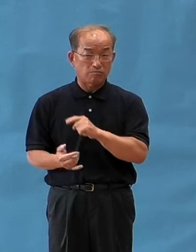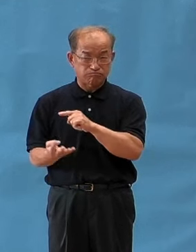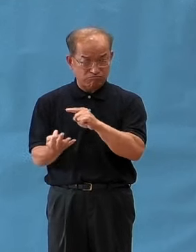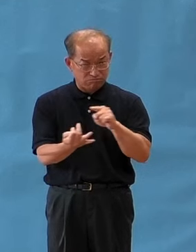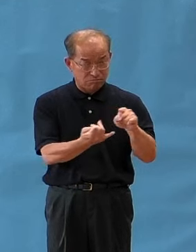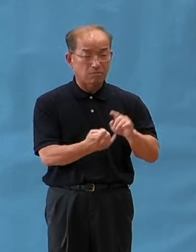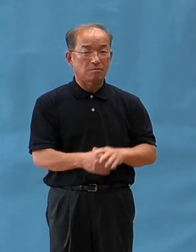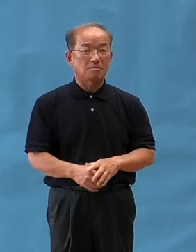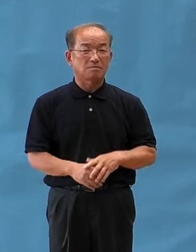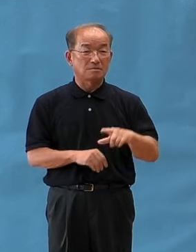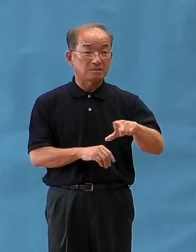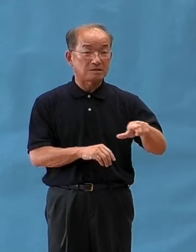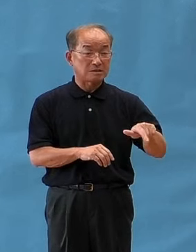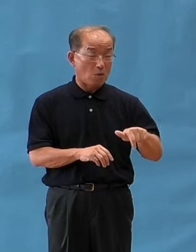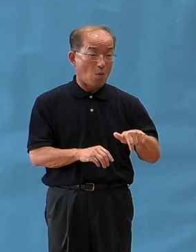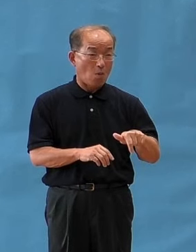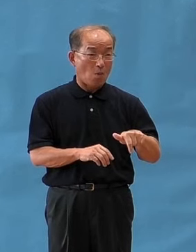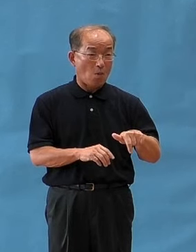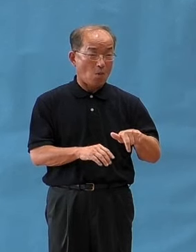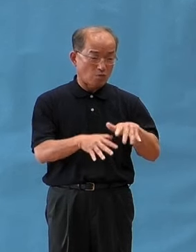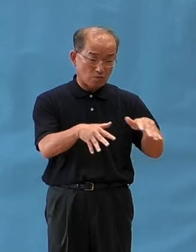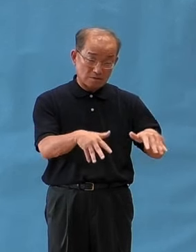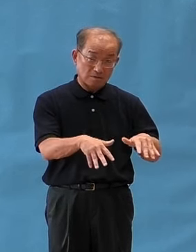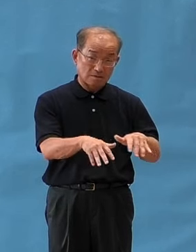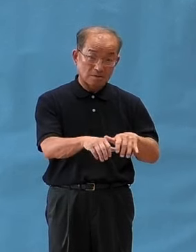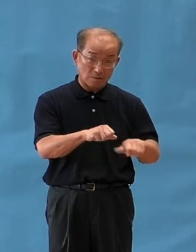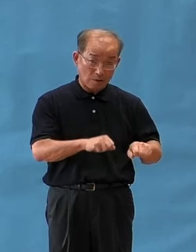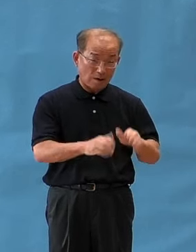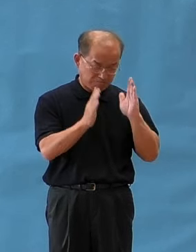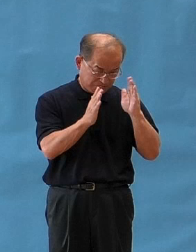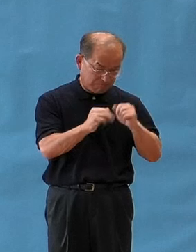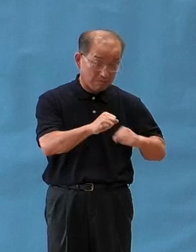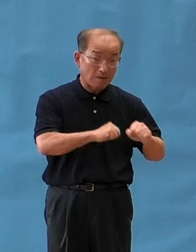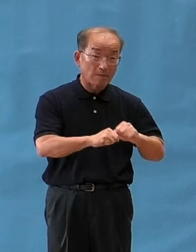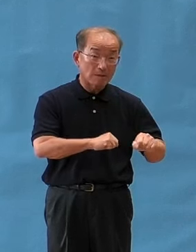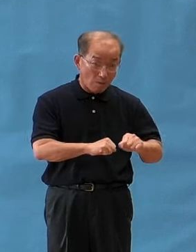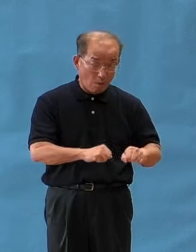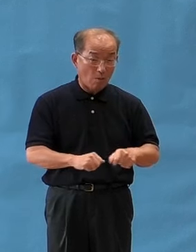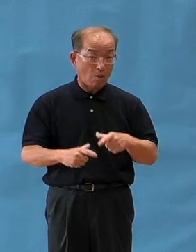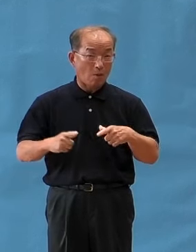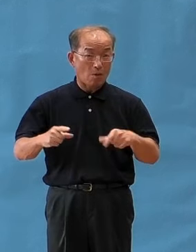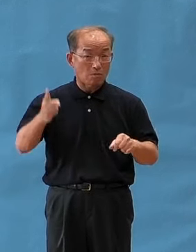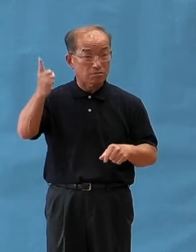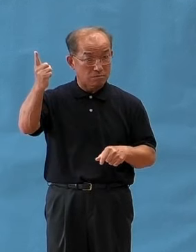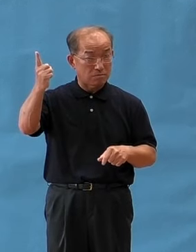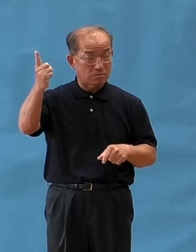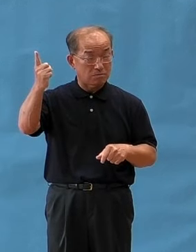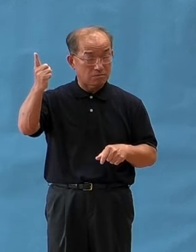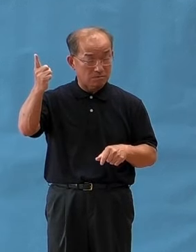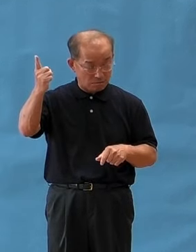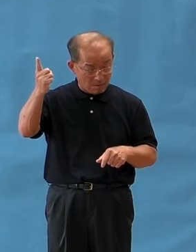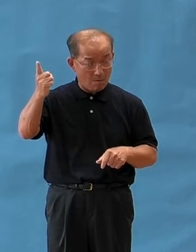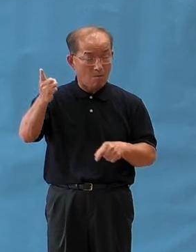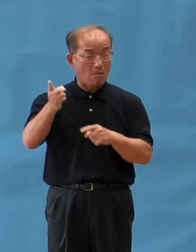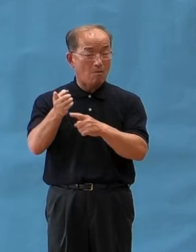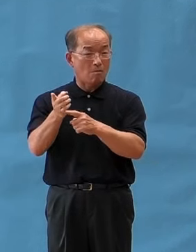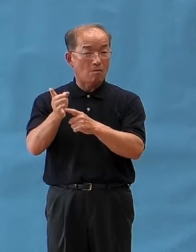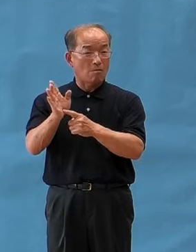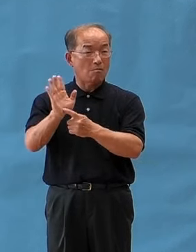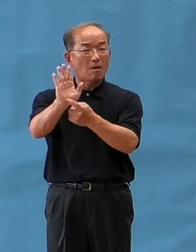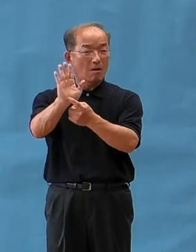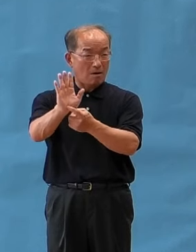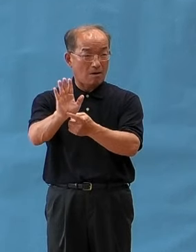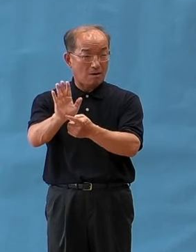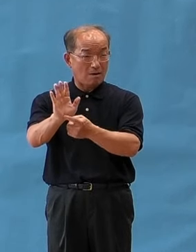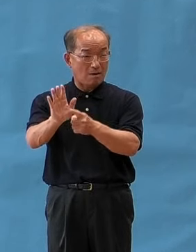その、地方組織の人たちがどんな頑張ったって、こんな政策を平然と、その党本部とか、その、東京の偉い人たちがやっ